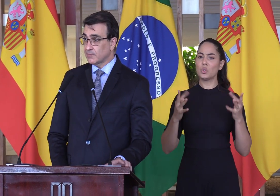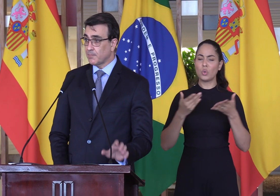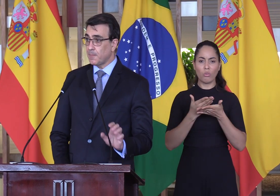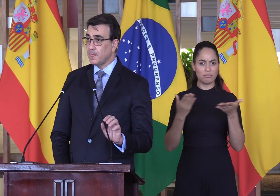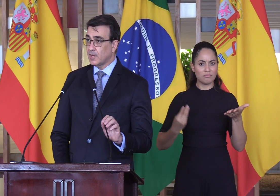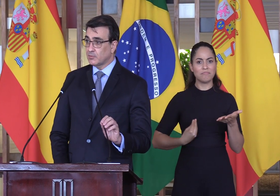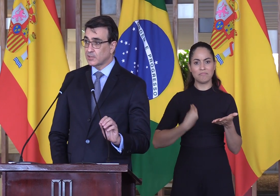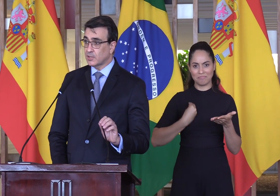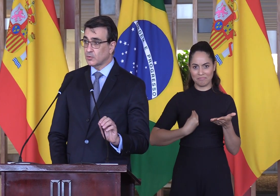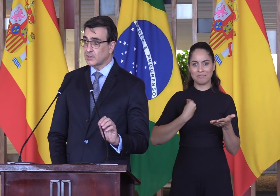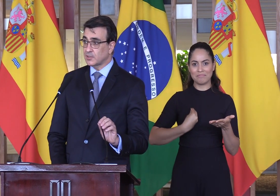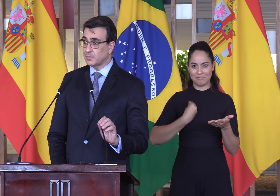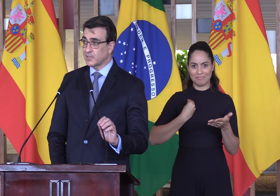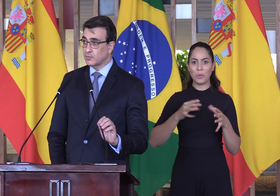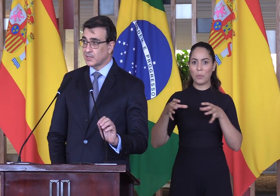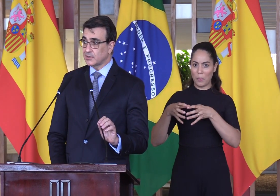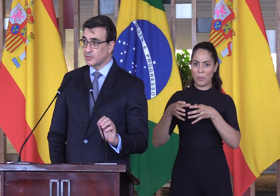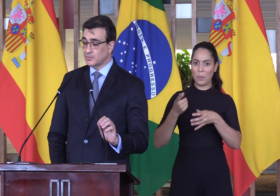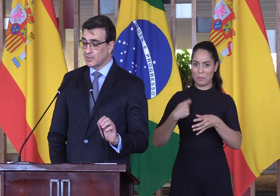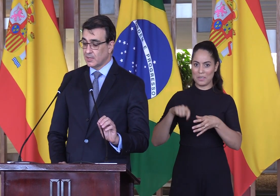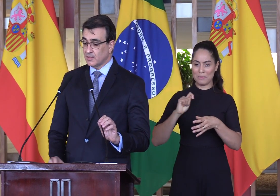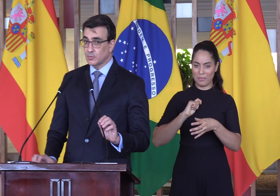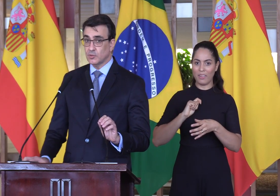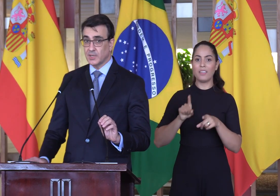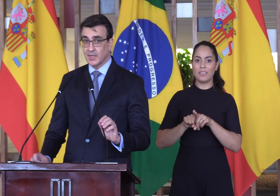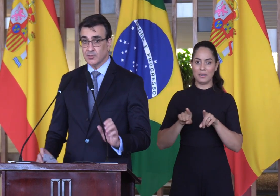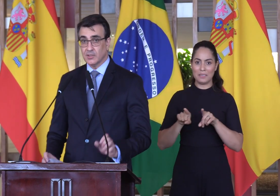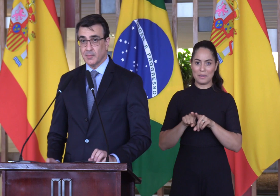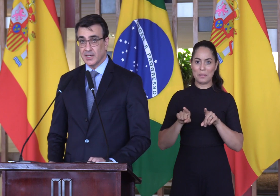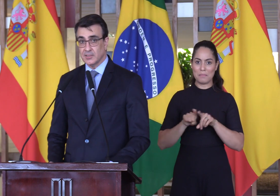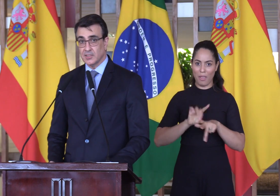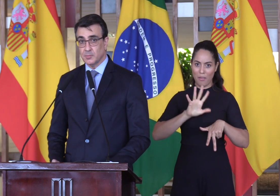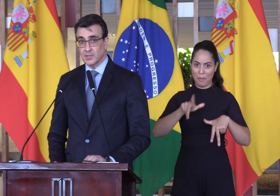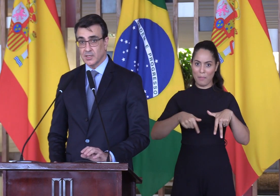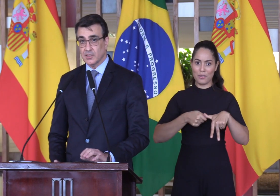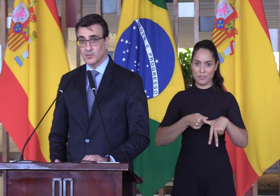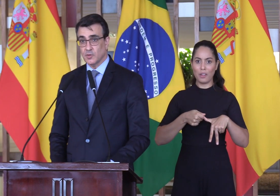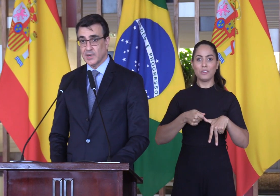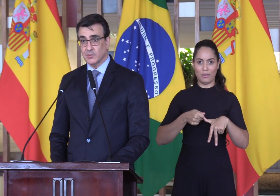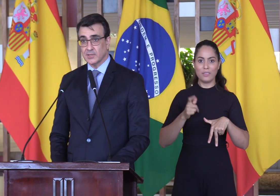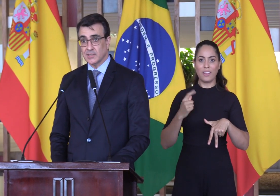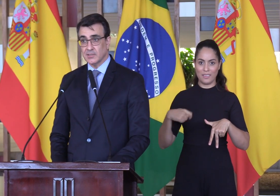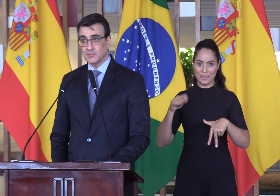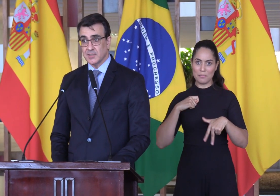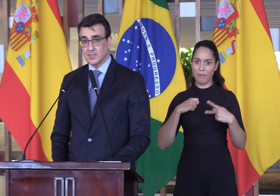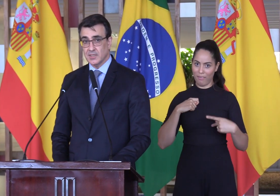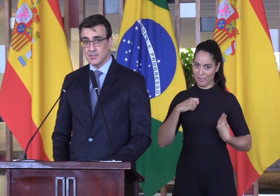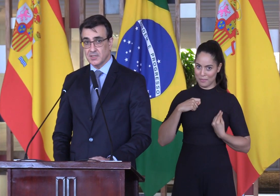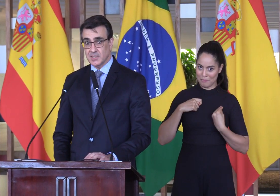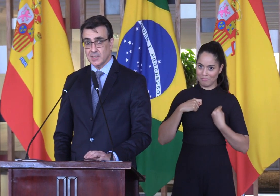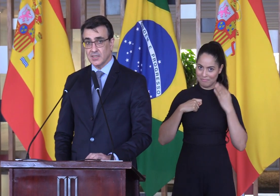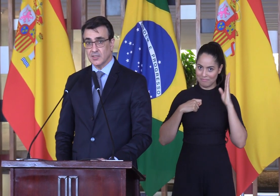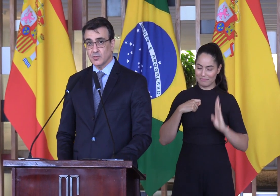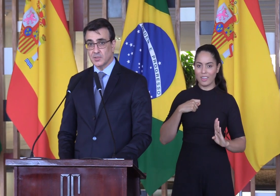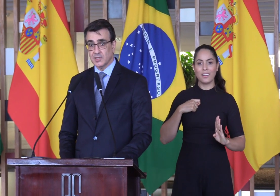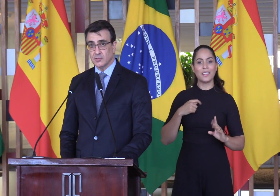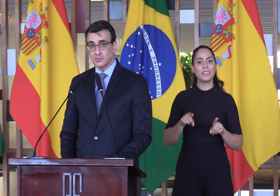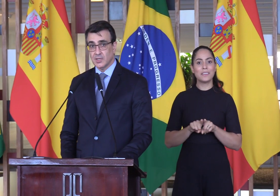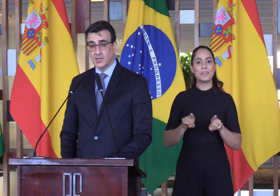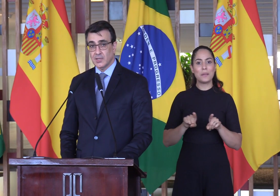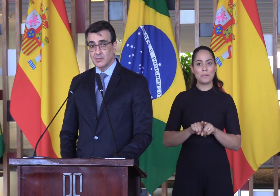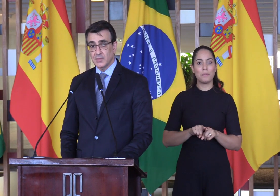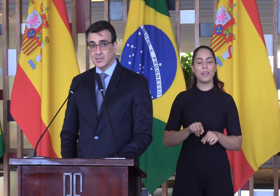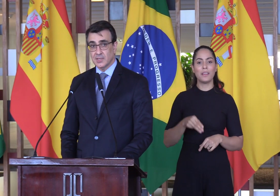espanhola, ao embaixador da Espanha no Brasil. Muito obrigado, Itamaraty, por ter transformado essa visita, essa